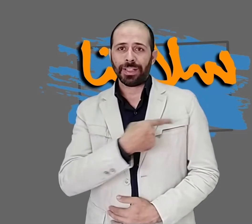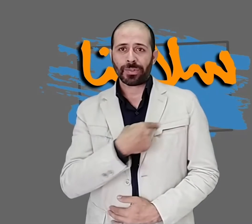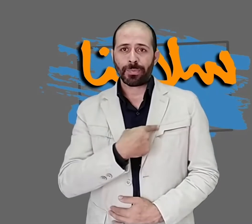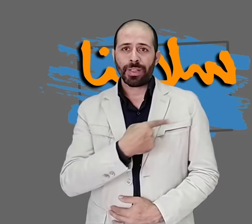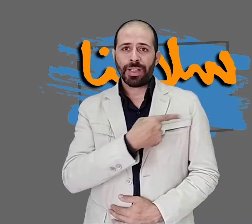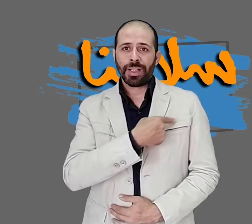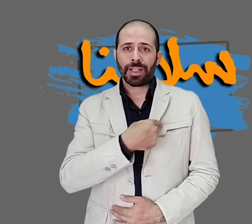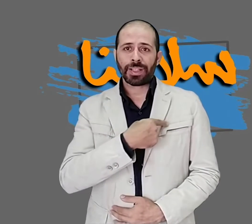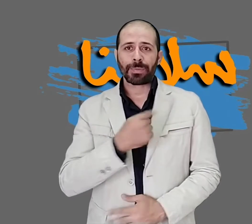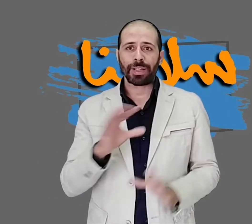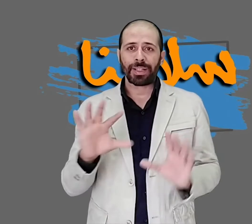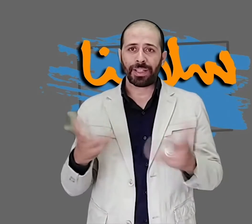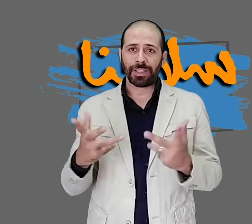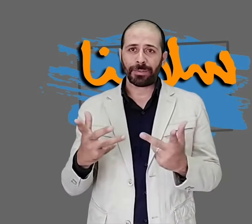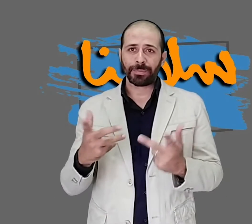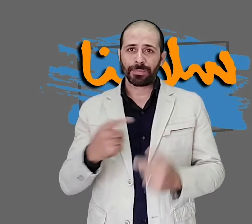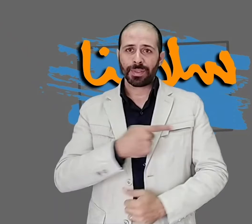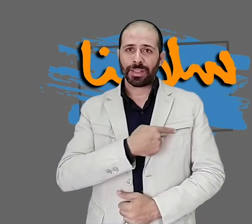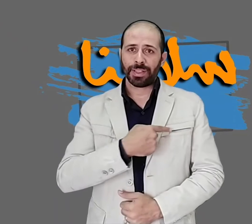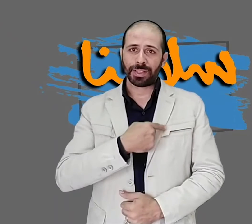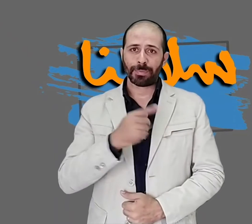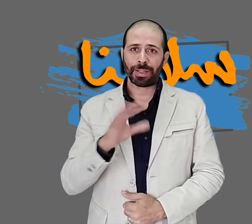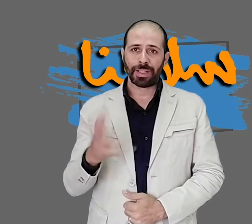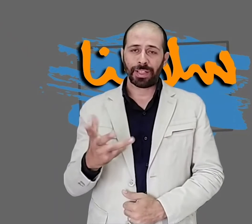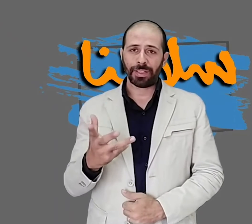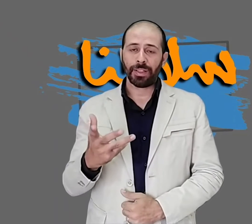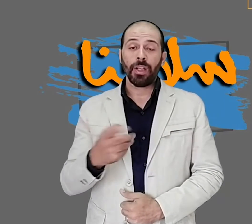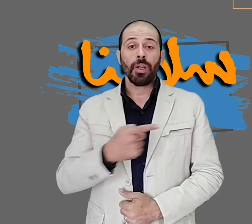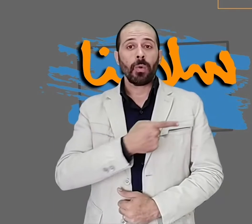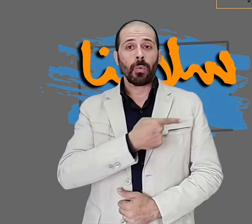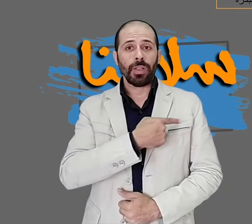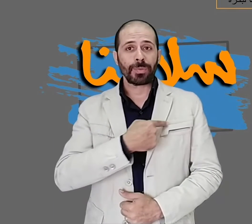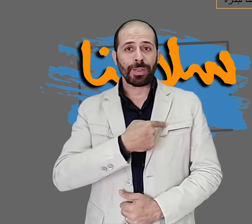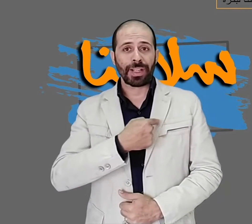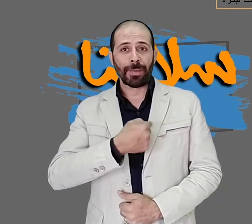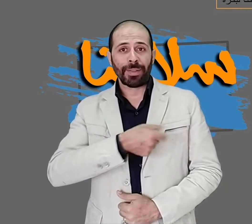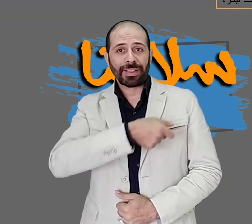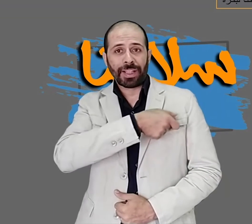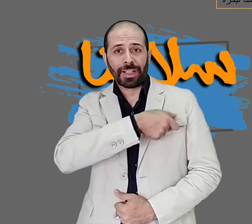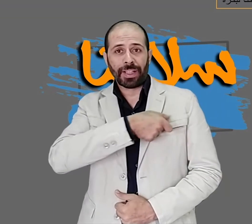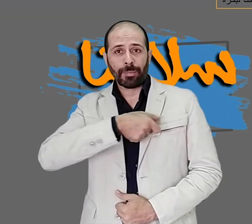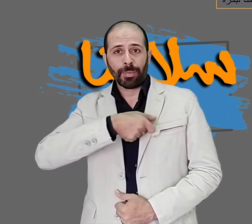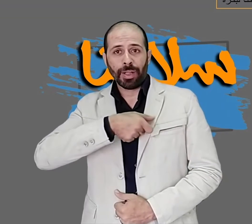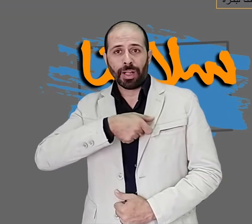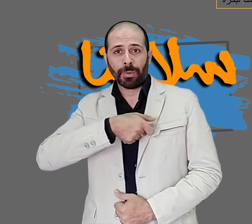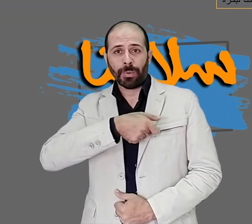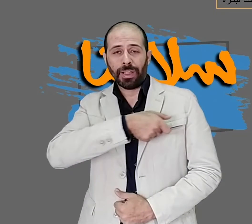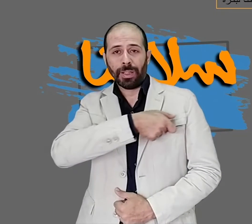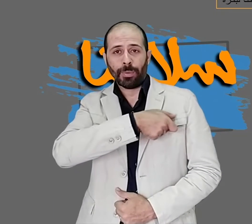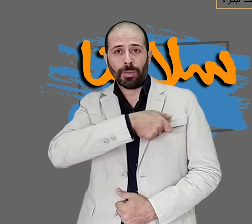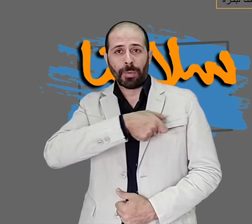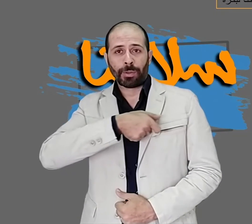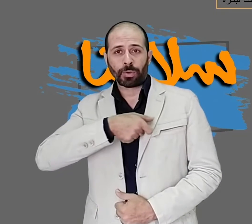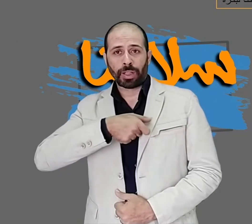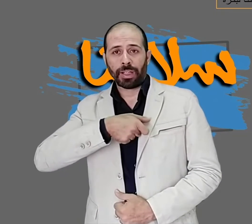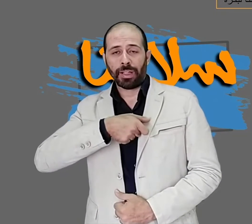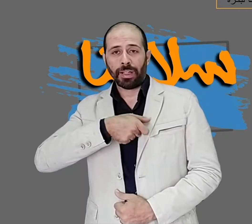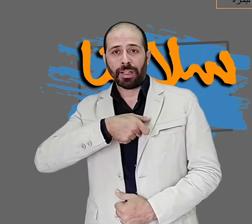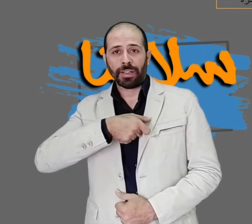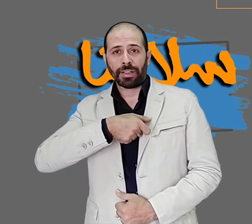الاسم، اسمك إيه؟ اسمك إيه؟ والاسم هنا جاي من التجنيم أو الليبل اللي يبقى محطوط على